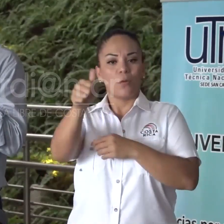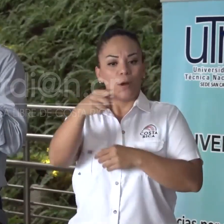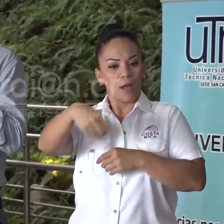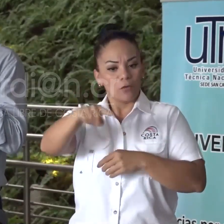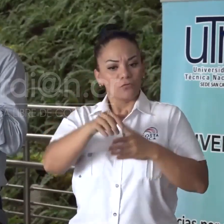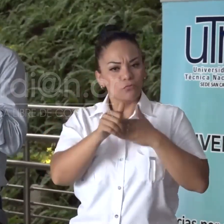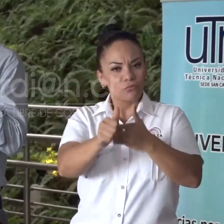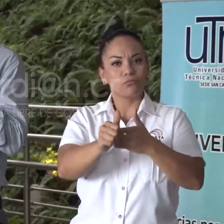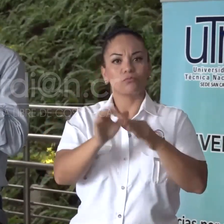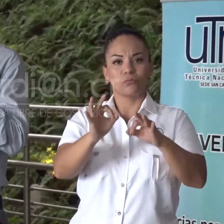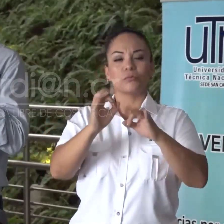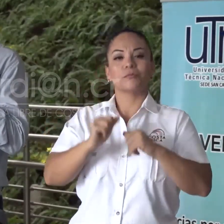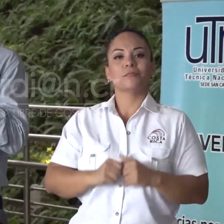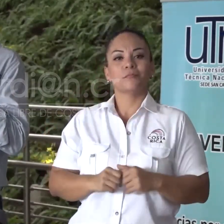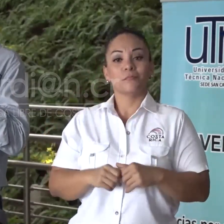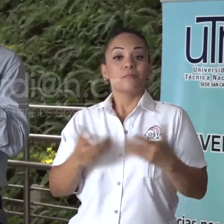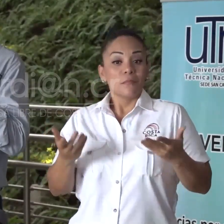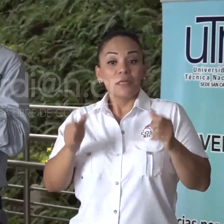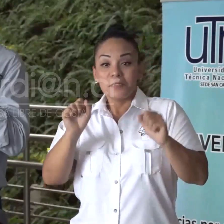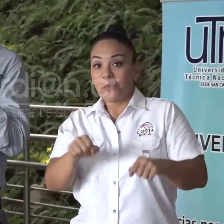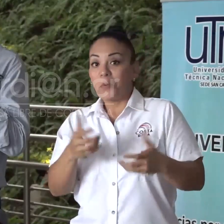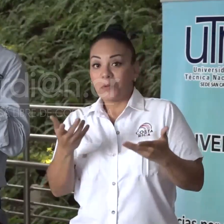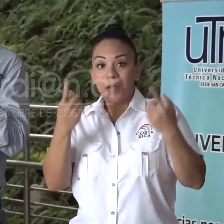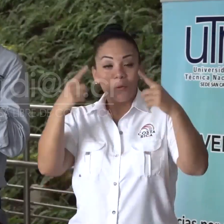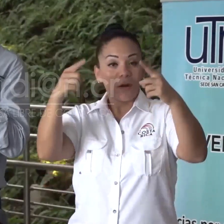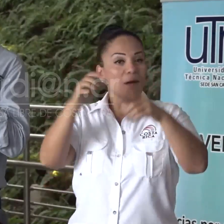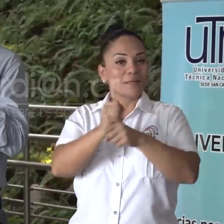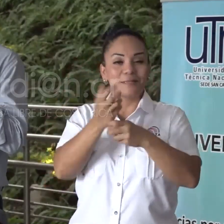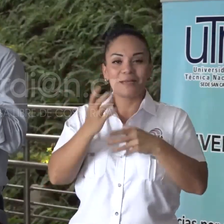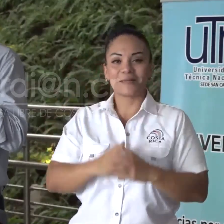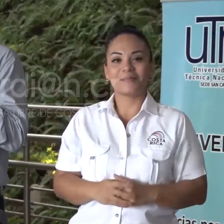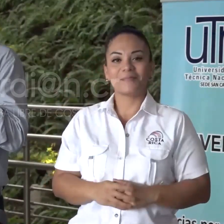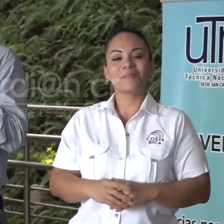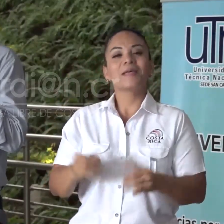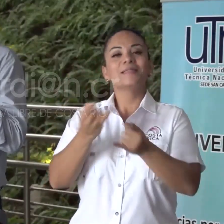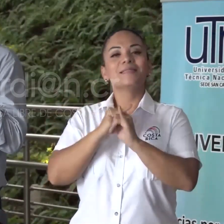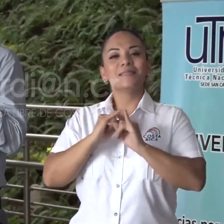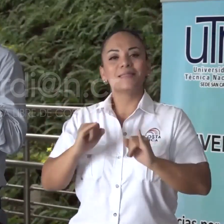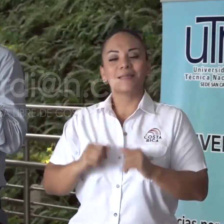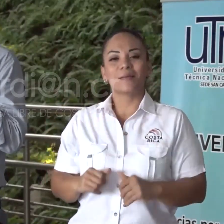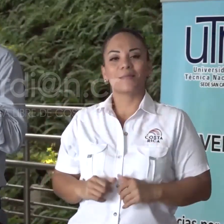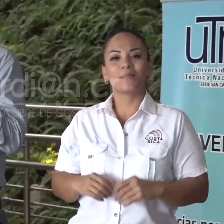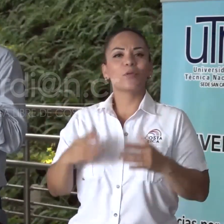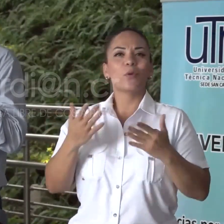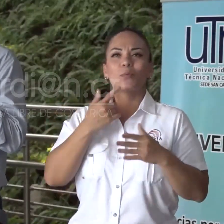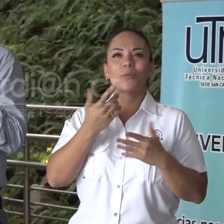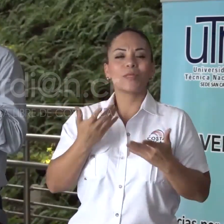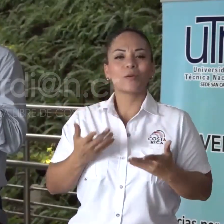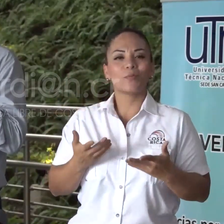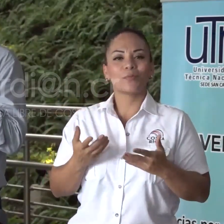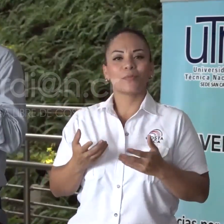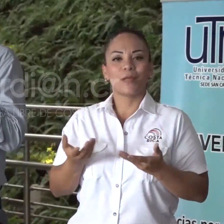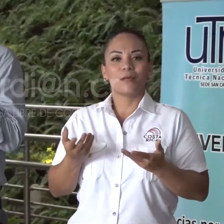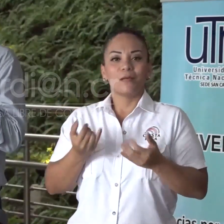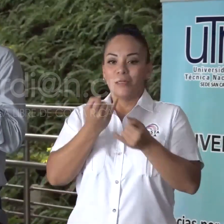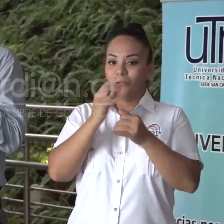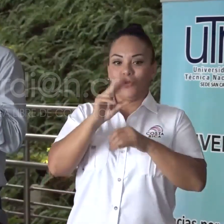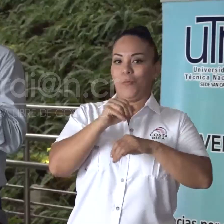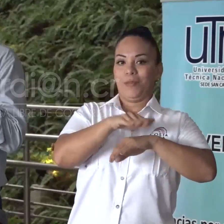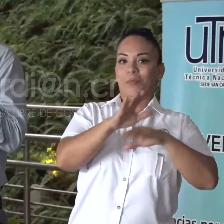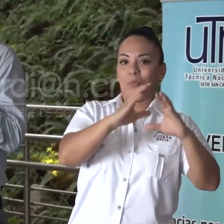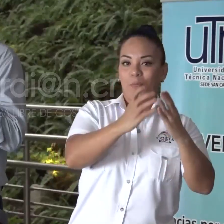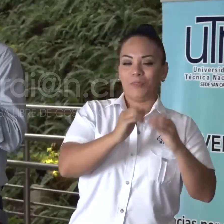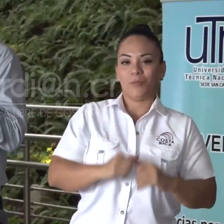liderazgo, hasta eso se puede tirar sin, ¿cómo se llama?, dispensándola.